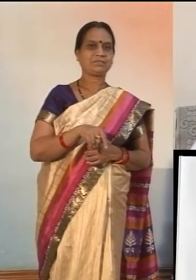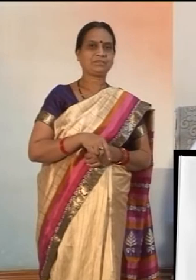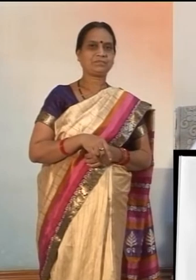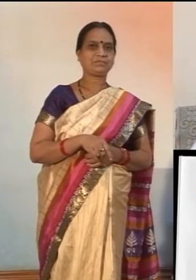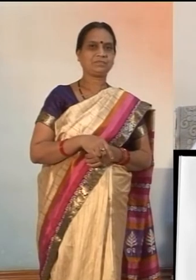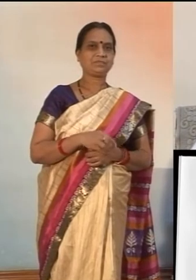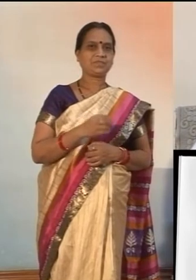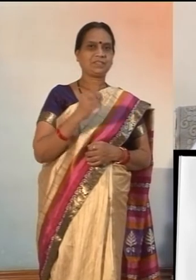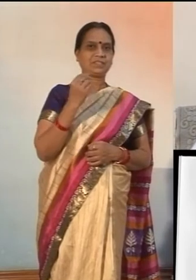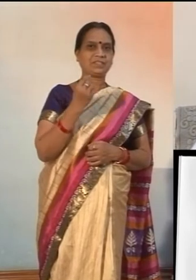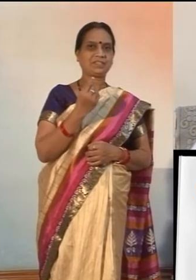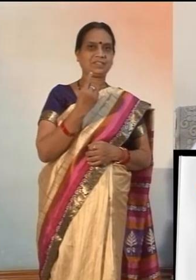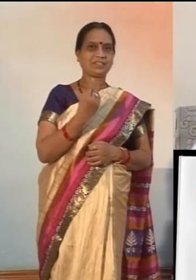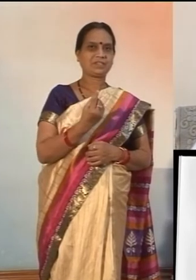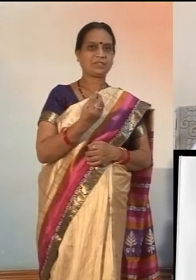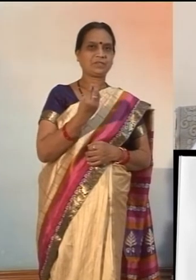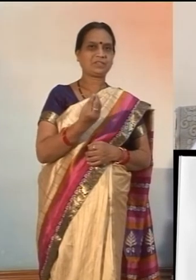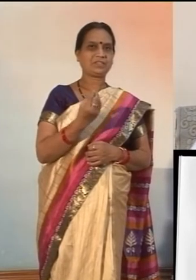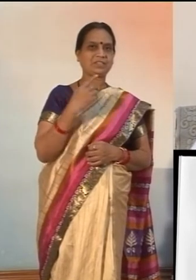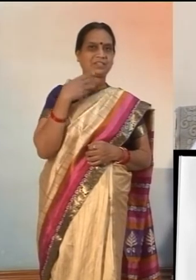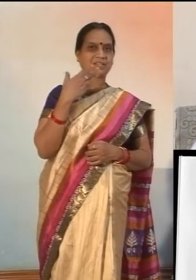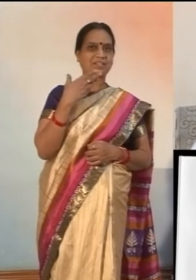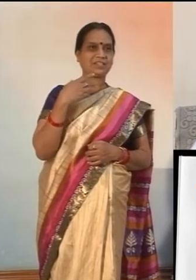एक छोटी सी कहानी सुनाते आपको।